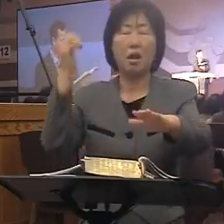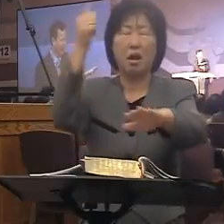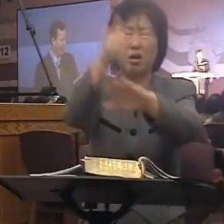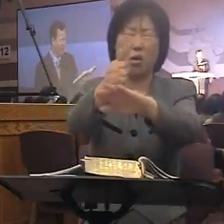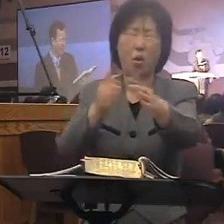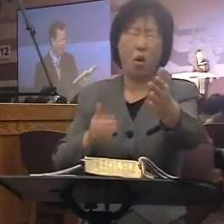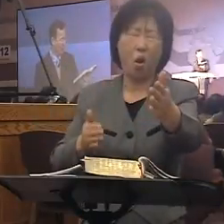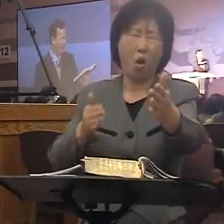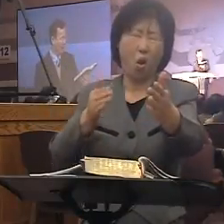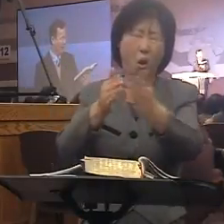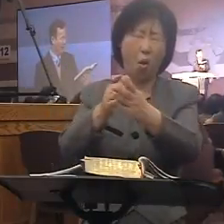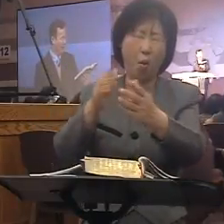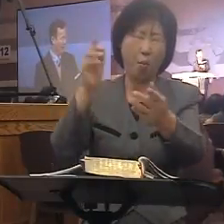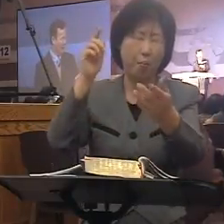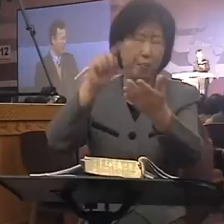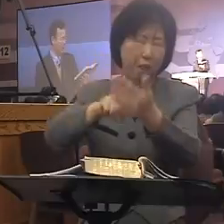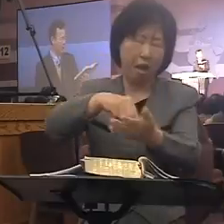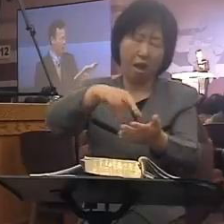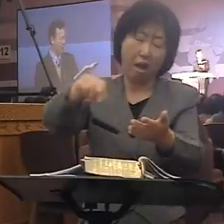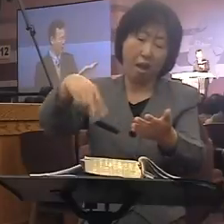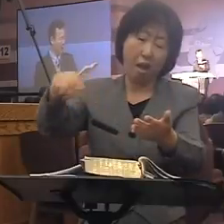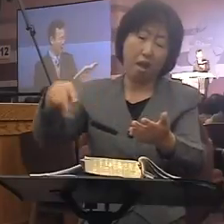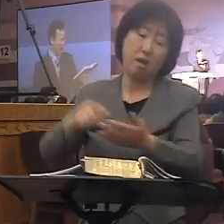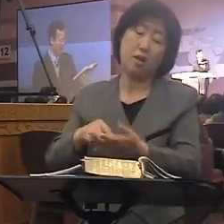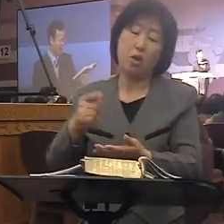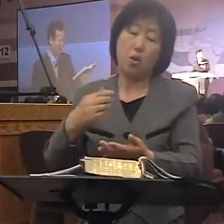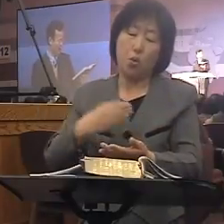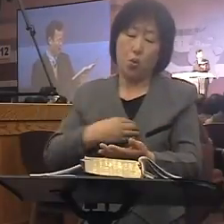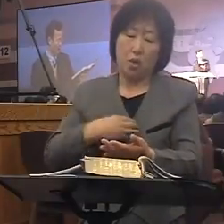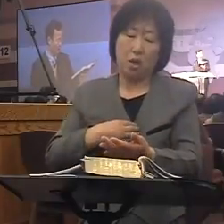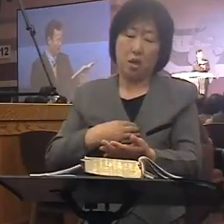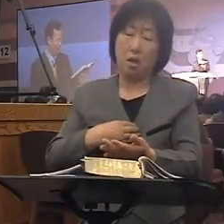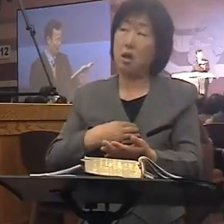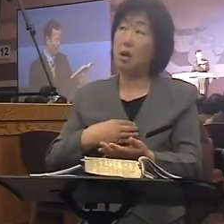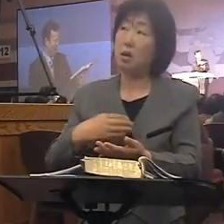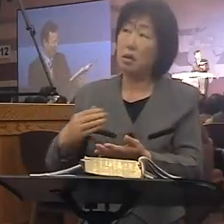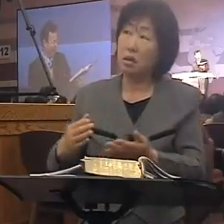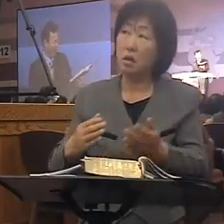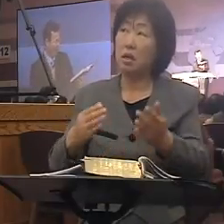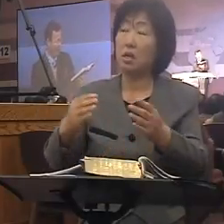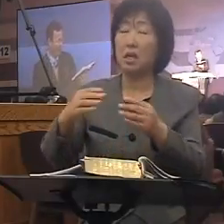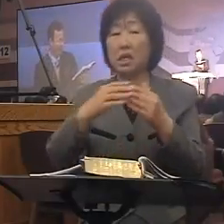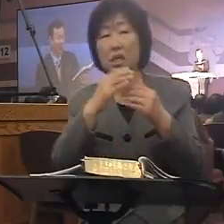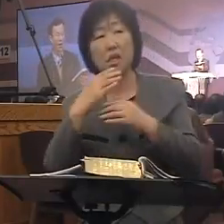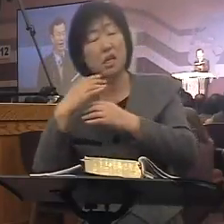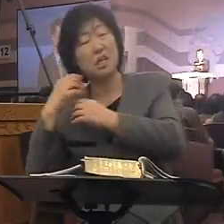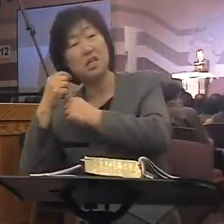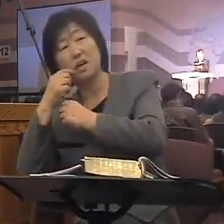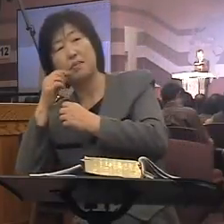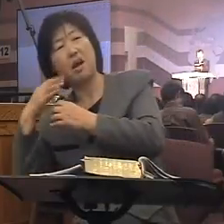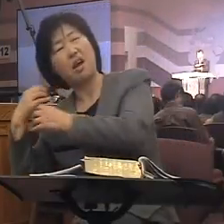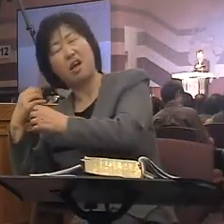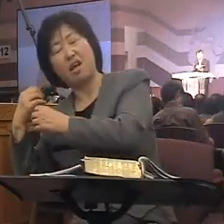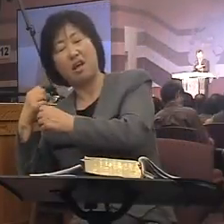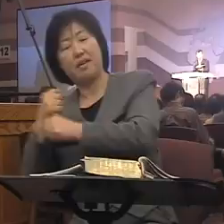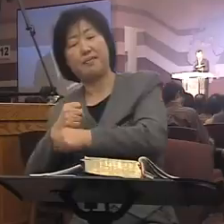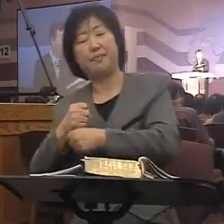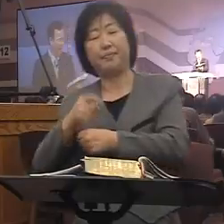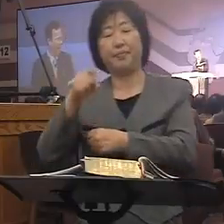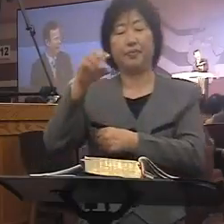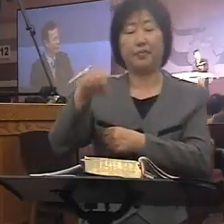방황하다가 위태한 길을 떠나서 주께로 내가 이끌려 그 보좌 앞에 나아가 큰 은혜 받게